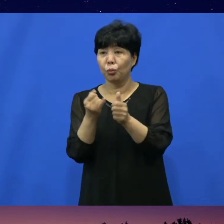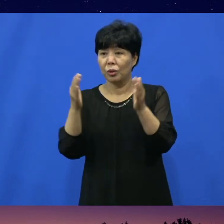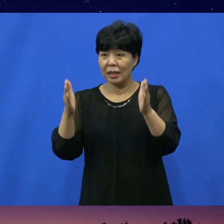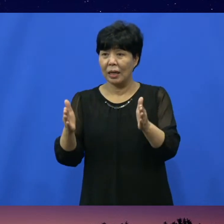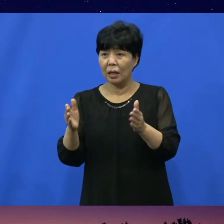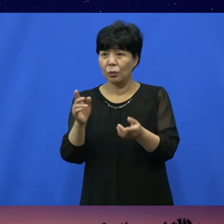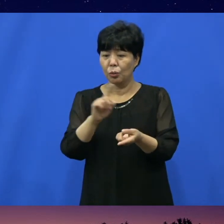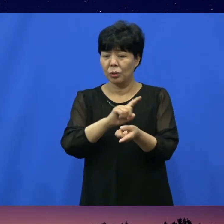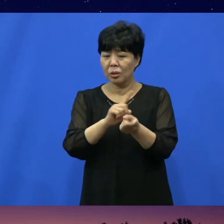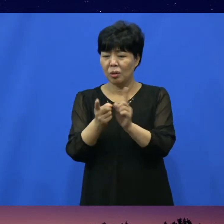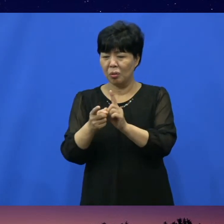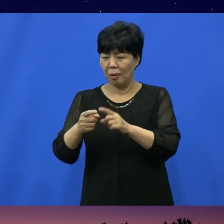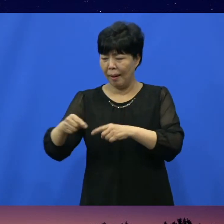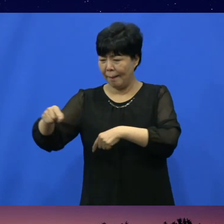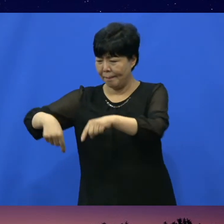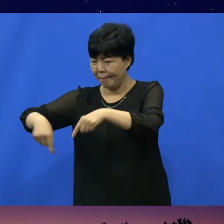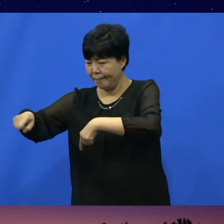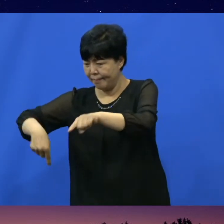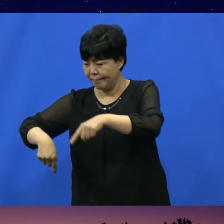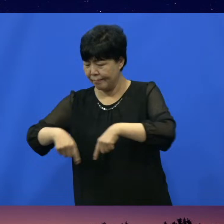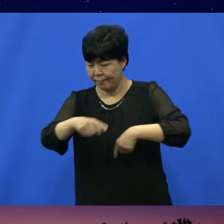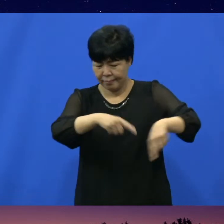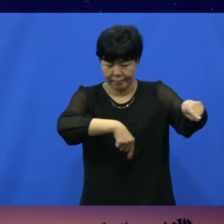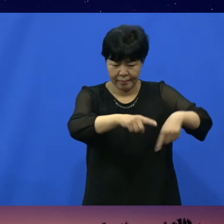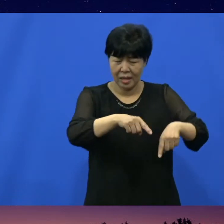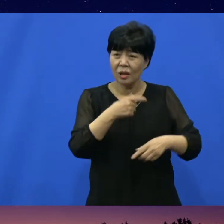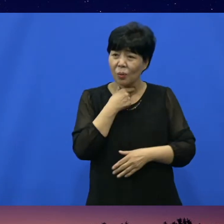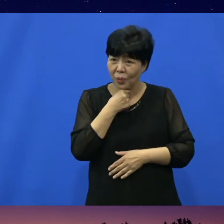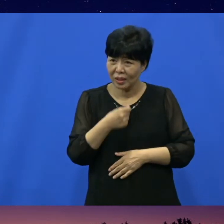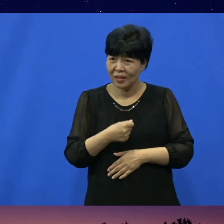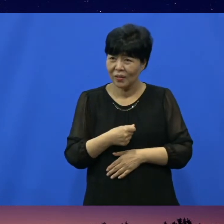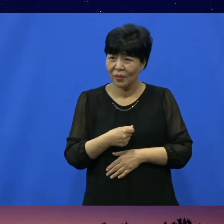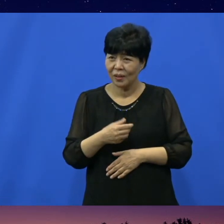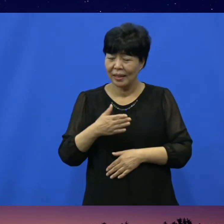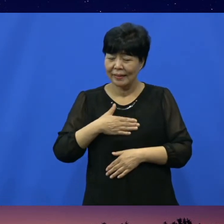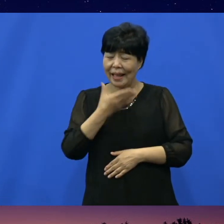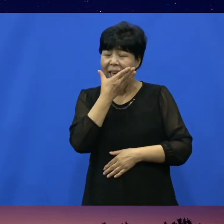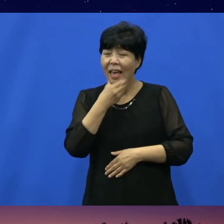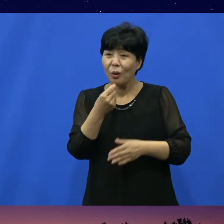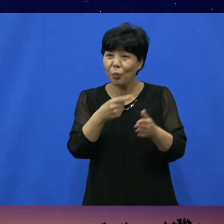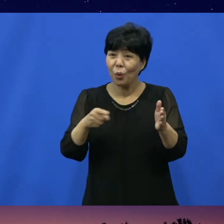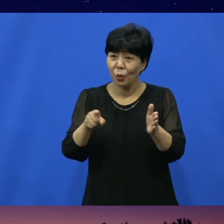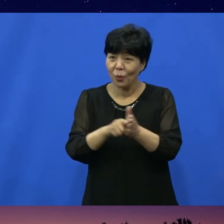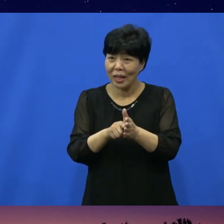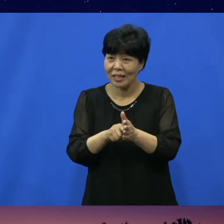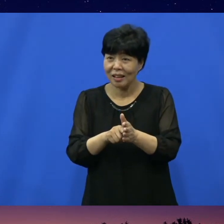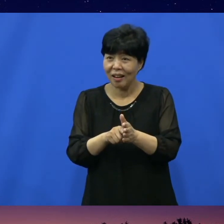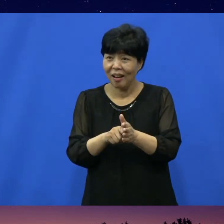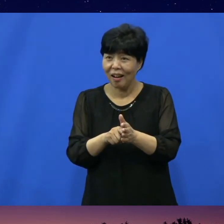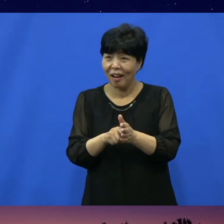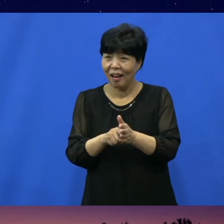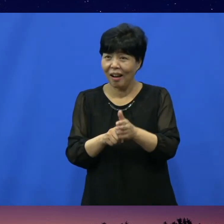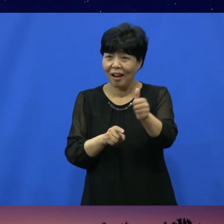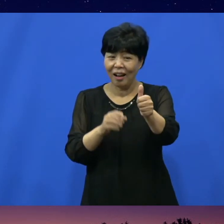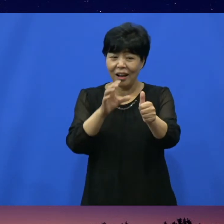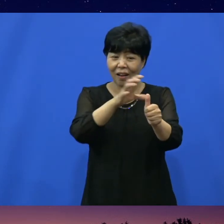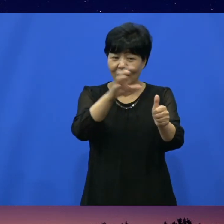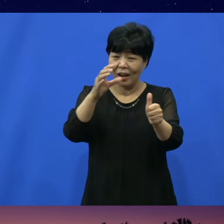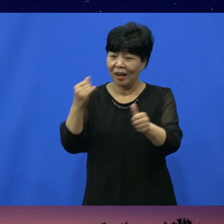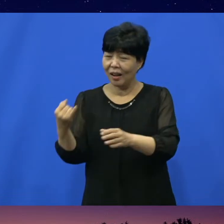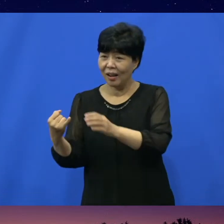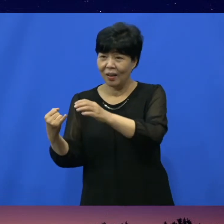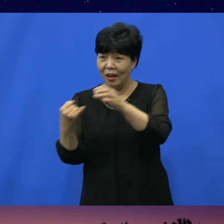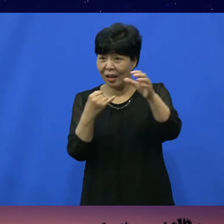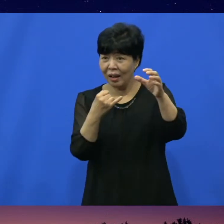통제하려고 하잖아요. 상대의 희생을 더 요구하고 자기의 행복을 위해서 도구화시키는 거. 결혼을 했는데 불행해지는 이유가 뭐예요,